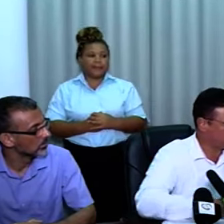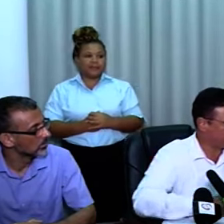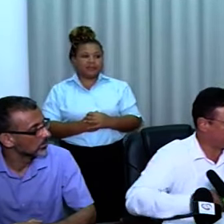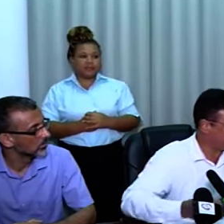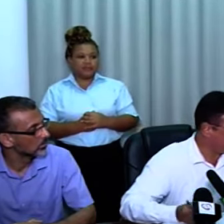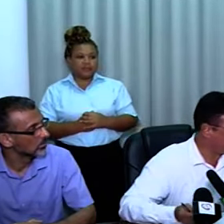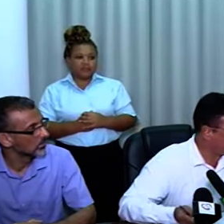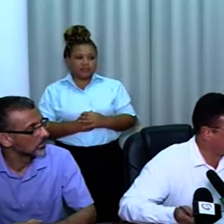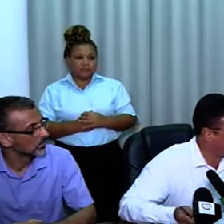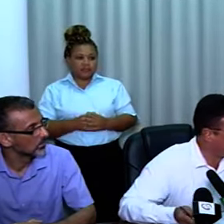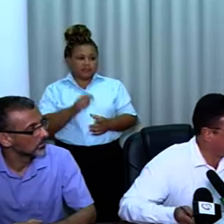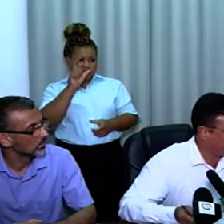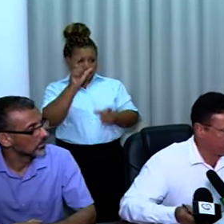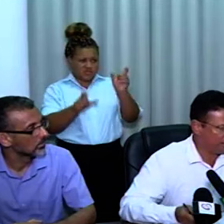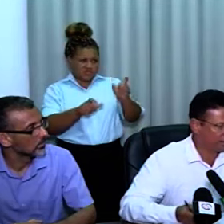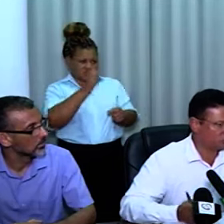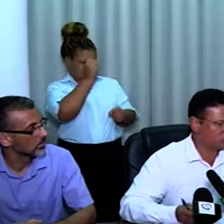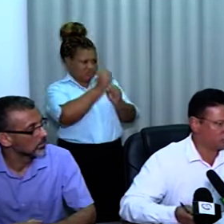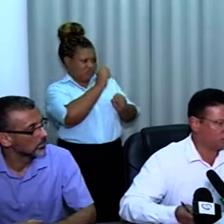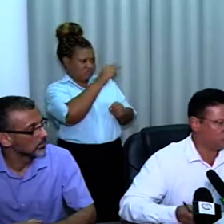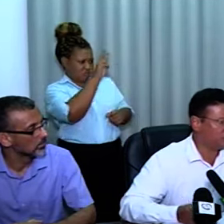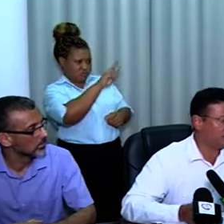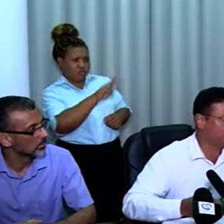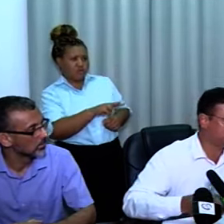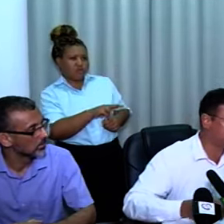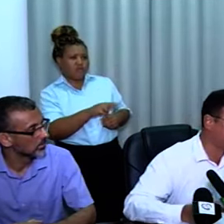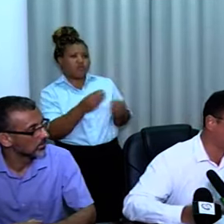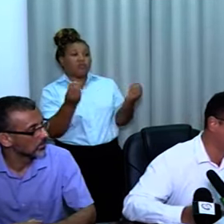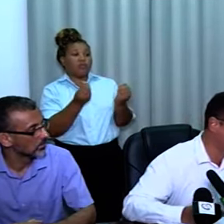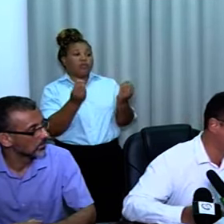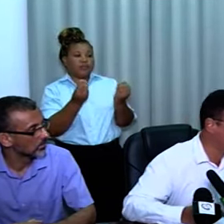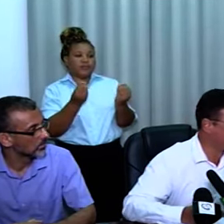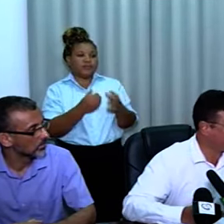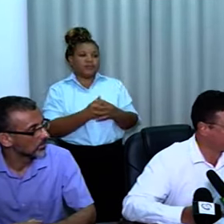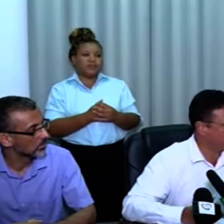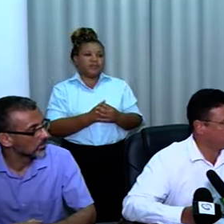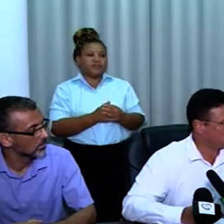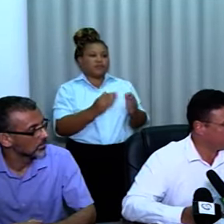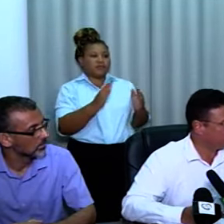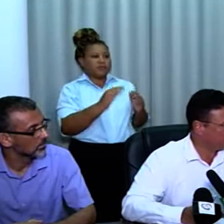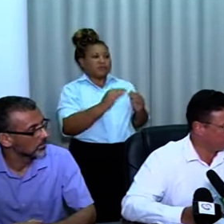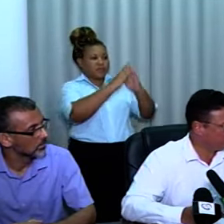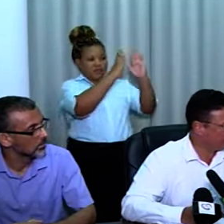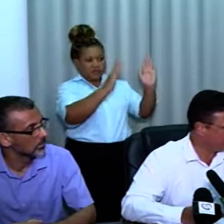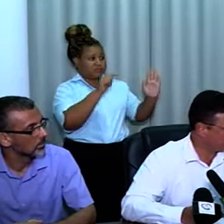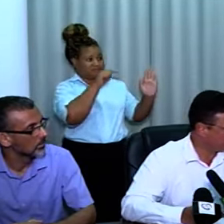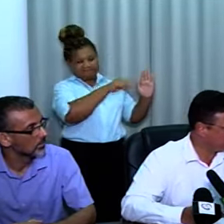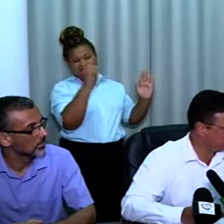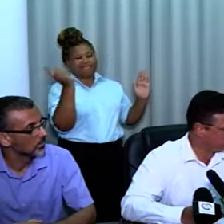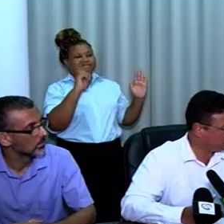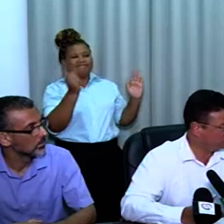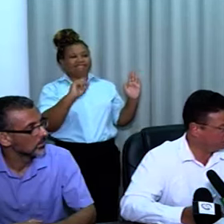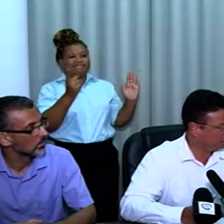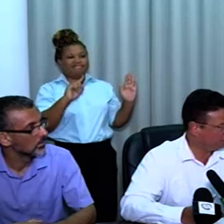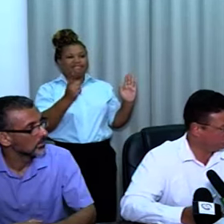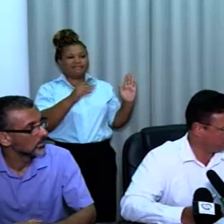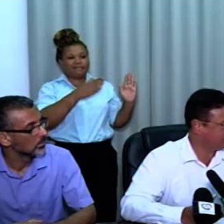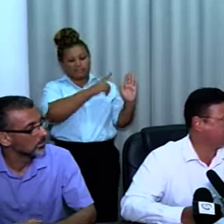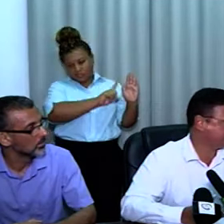monde qui travaille la front line, qui est en zot nous gagne suspected case, mais en case, zot vin l'ola liste du monde qui